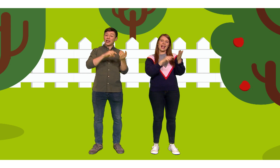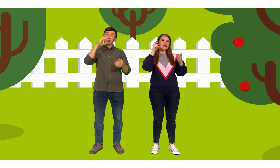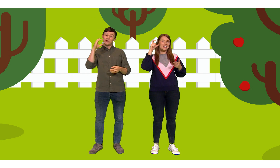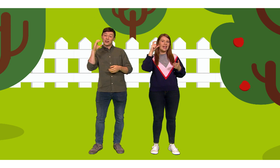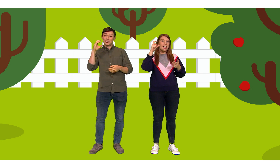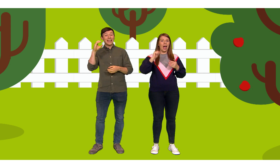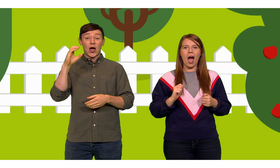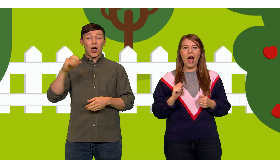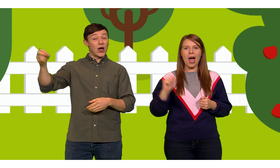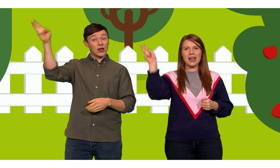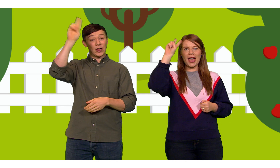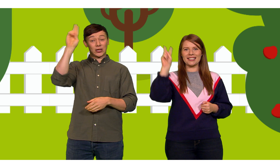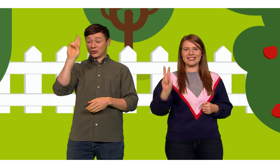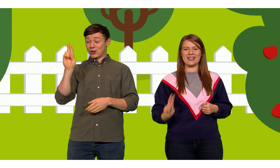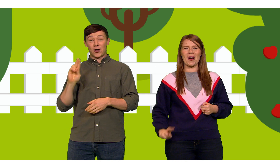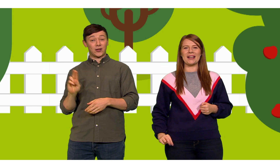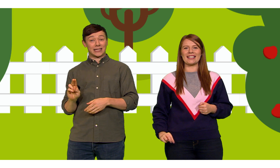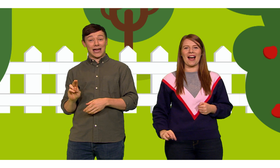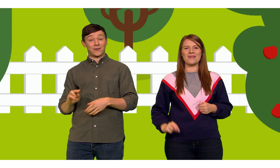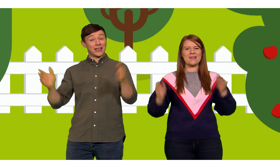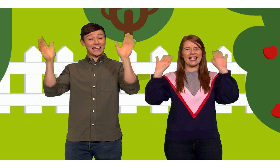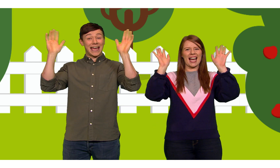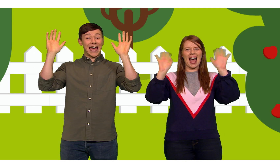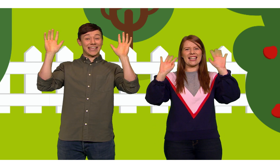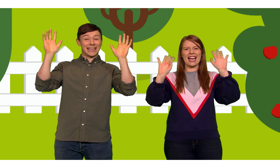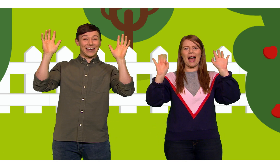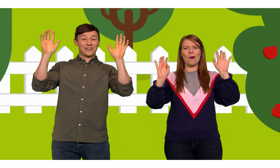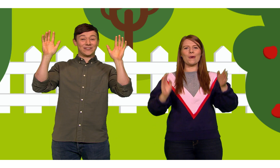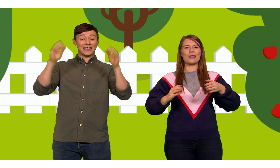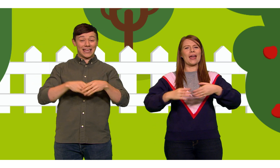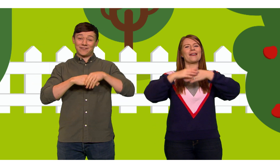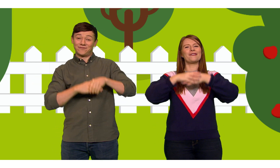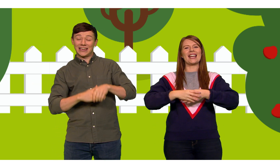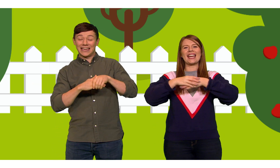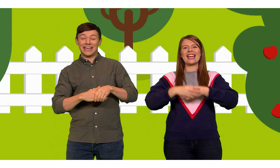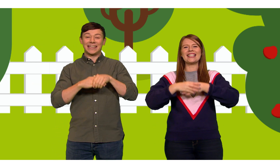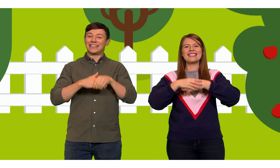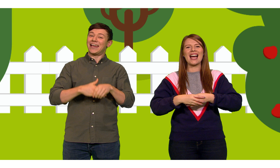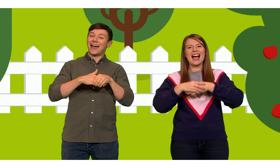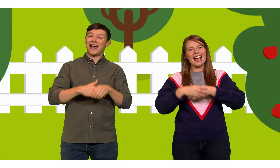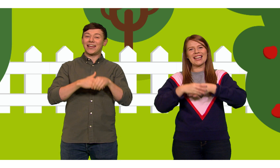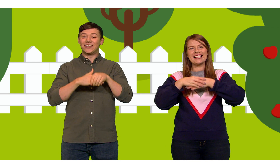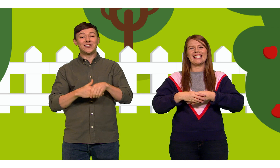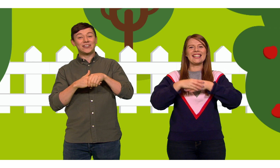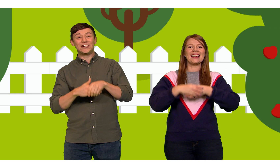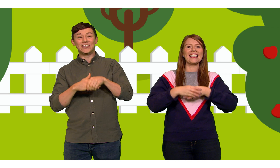tad ci. Yn yr ysgol cawn dweud haia wrth ein ffrindiau